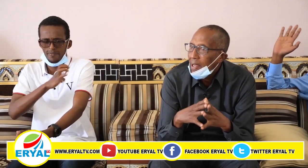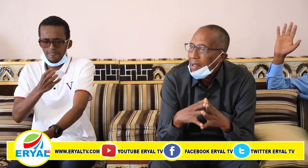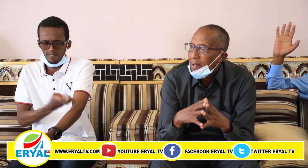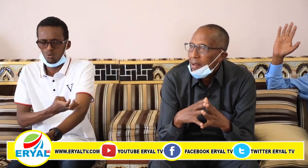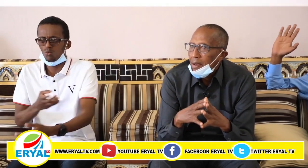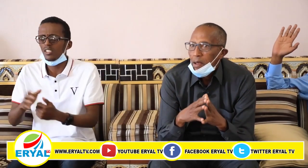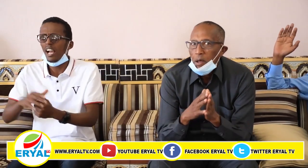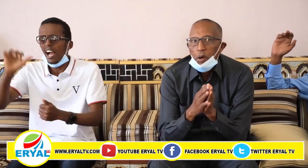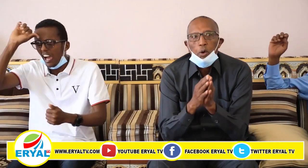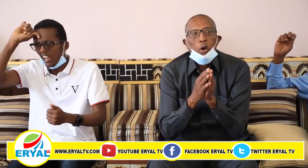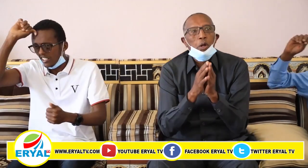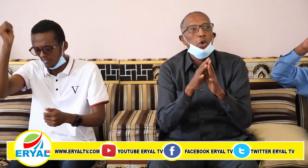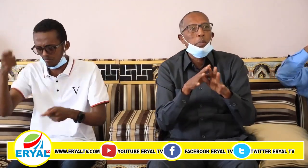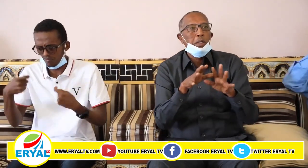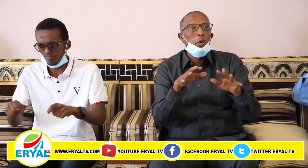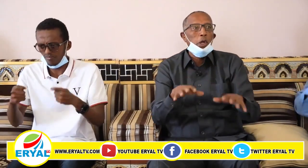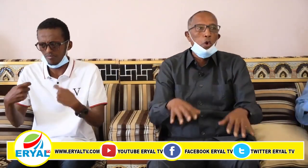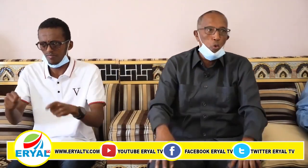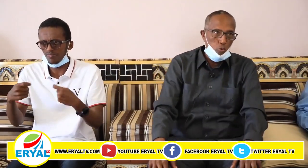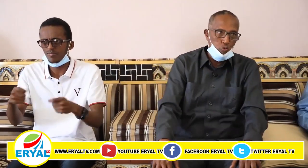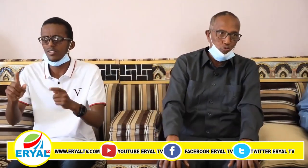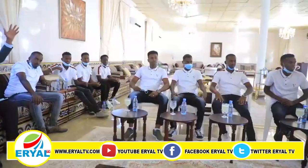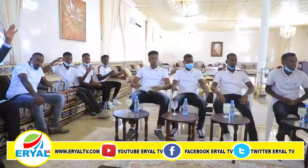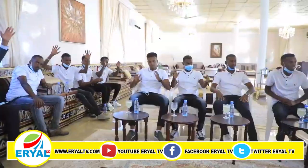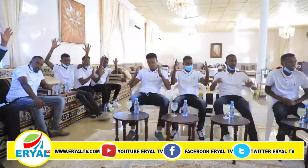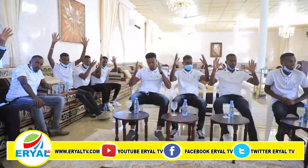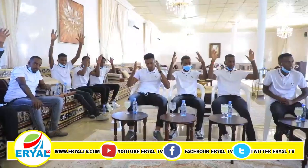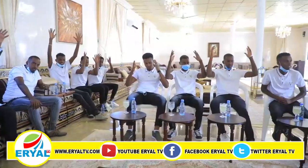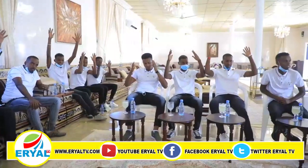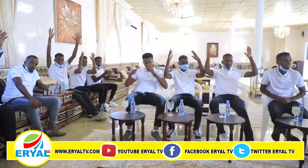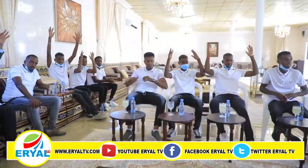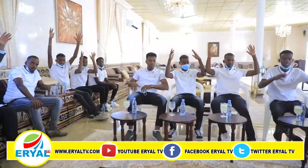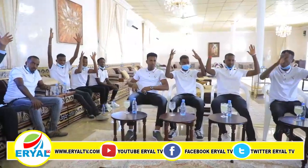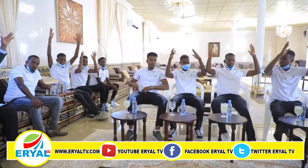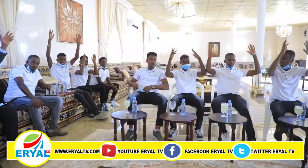leh oo aan usoo dhibaatooyay kow,